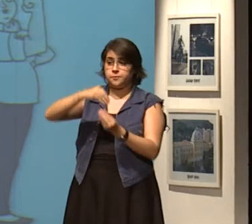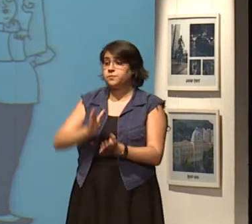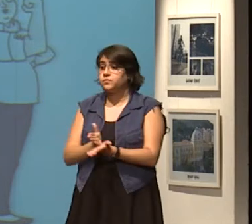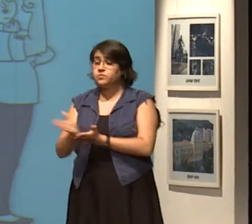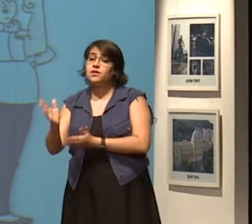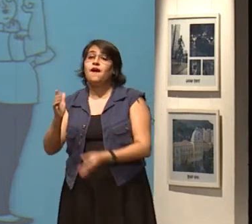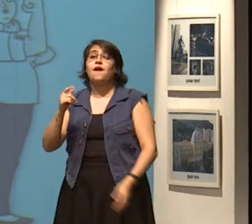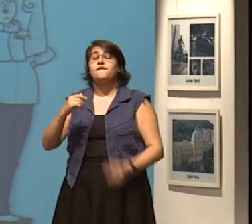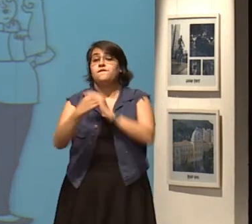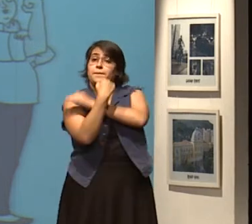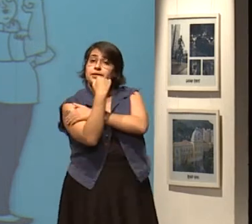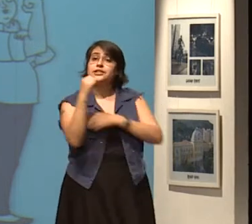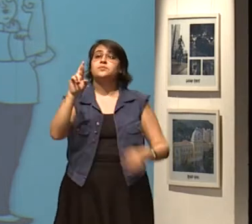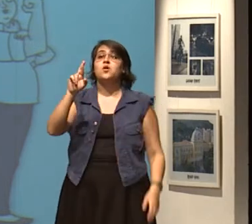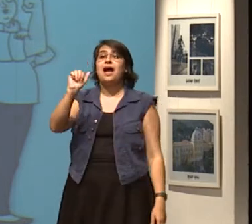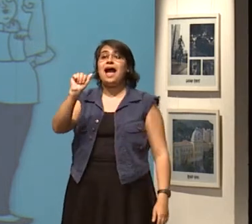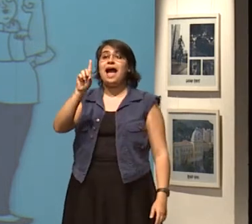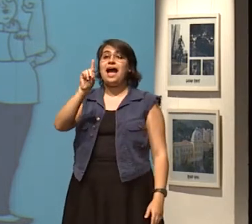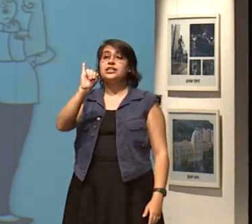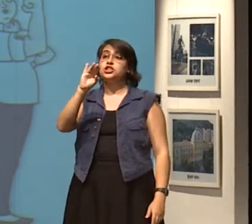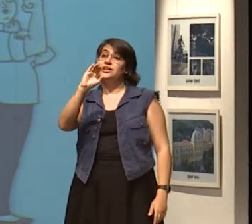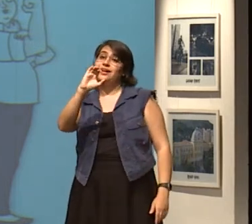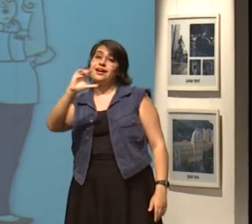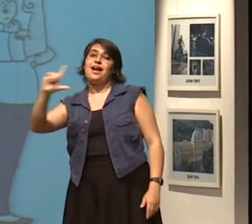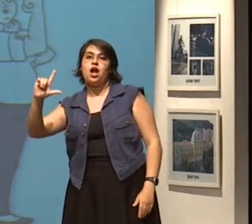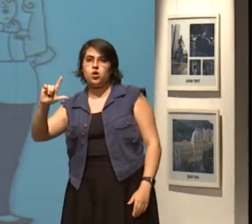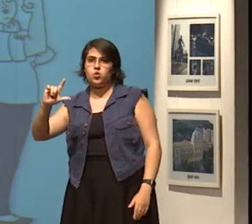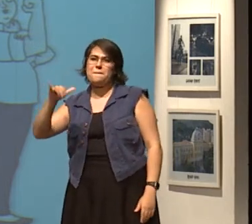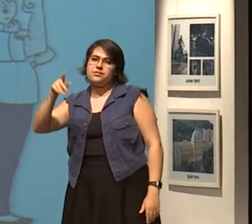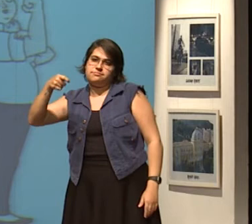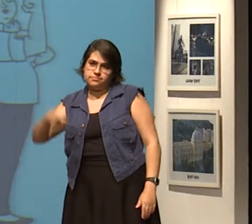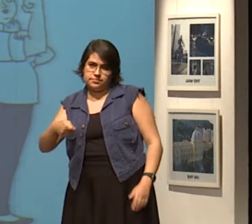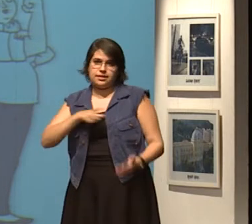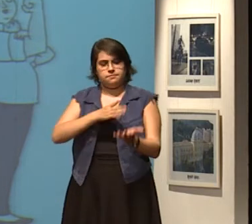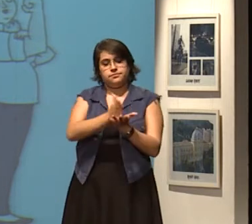interseccional. E tem a vertente do feminismo radical.